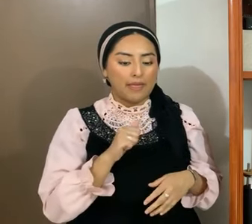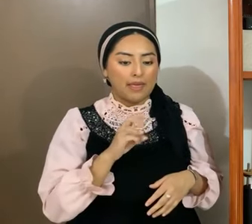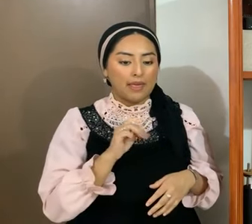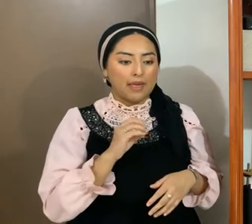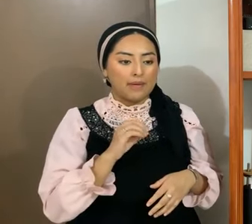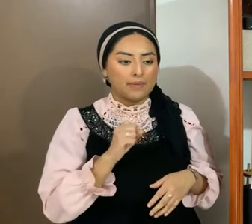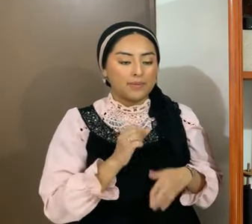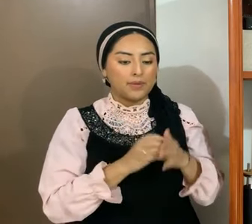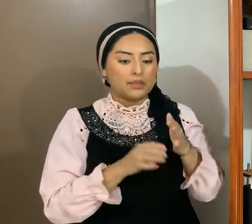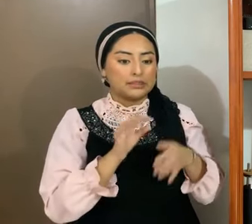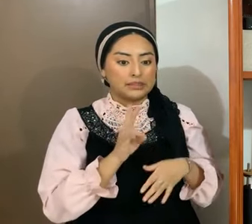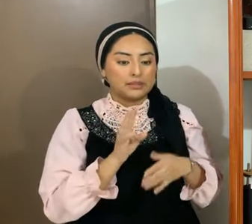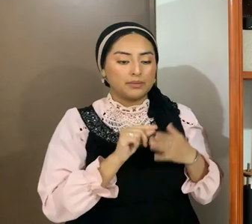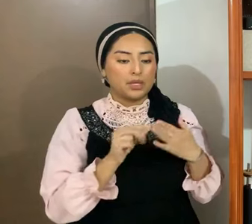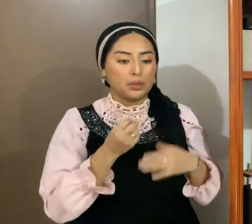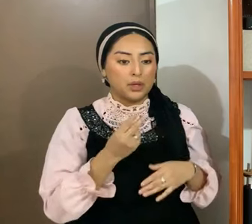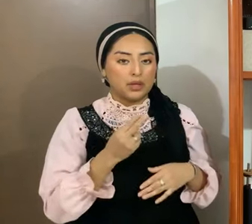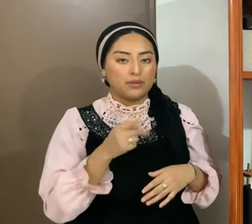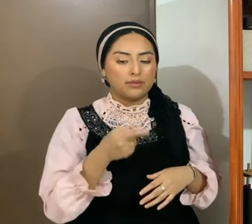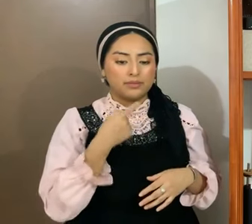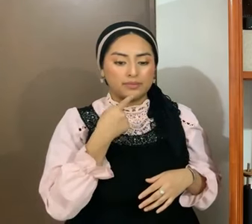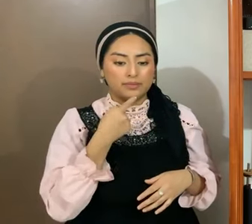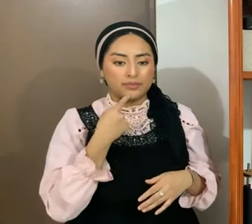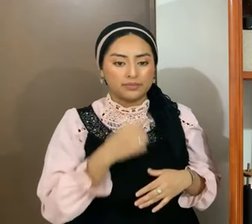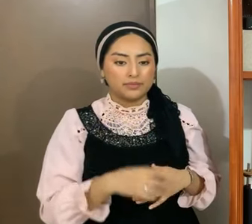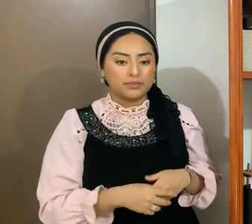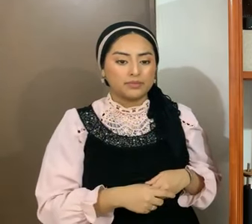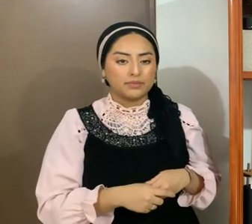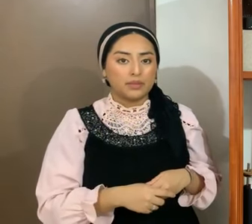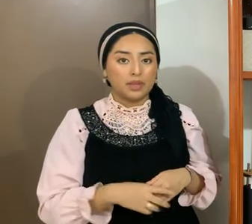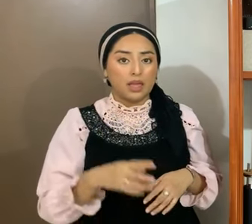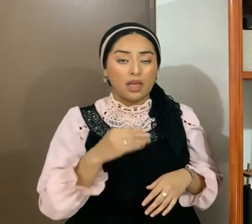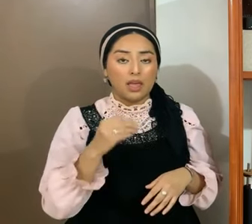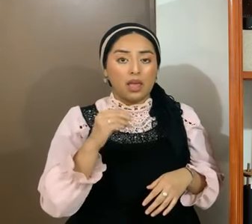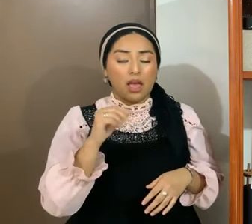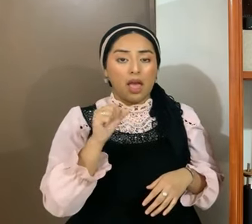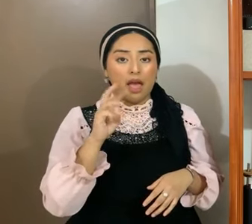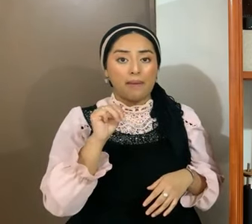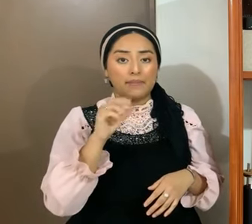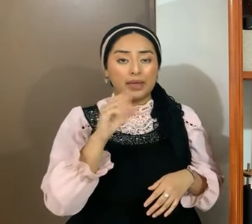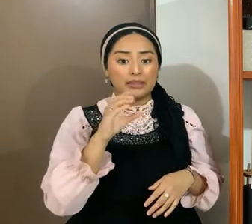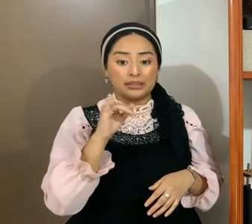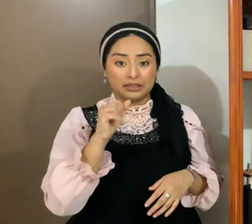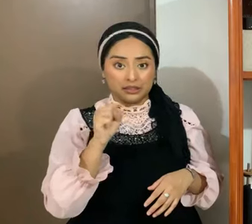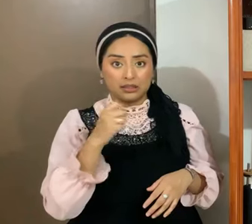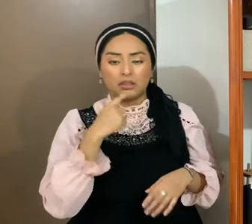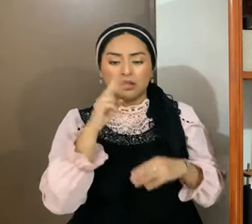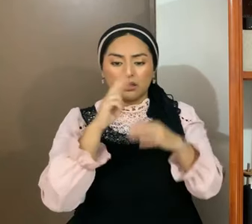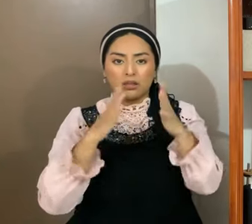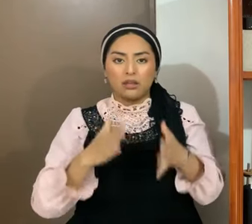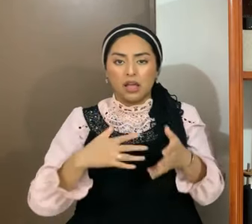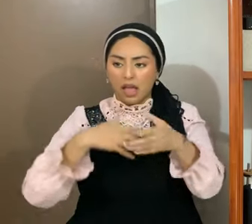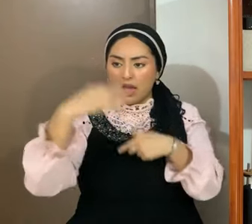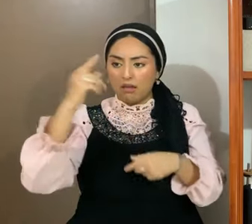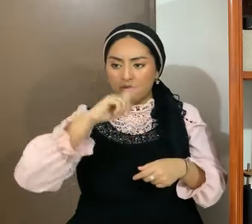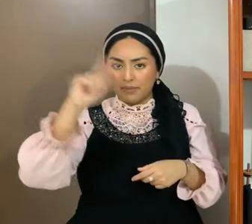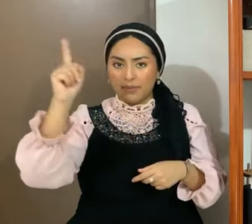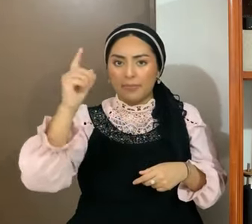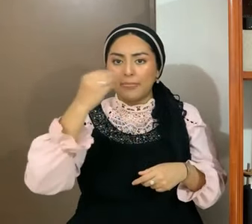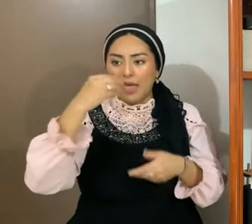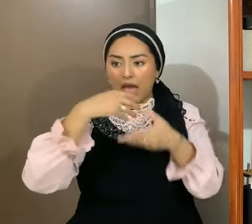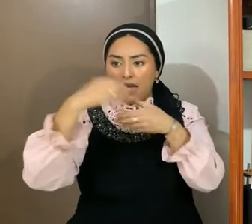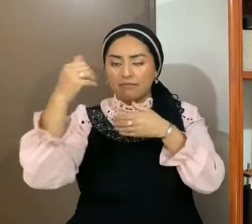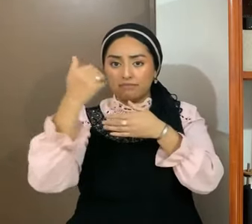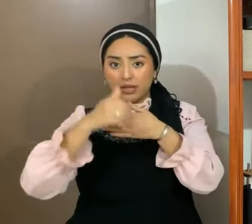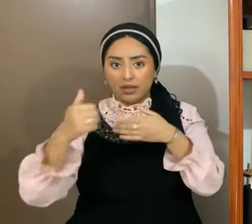Amós 7, verso 12. Dice: y Amasías dijo a Amós: vidente, vete, huye a tierra de Judá y come allá